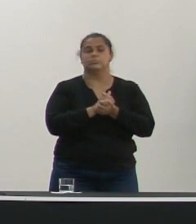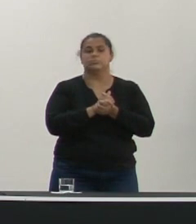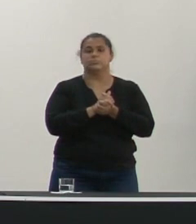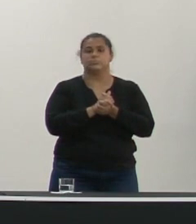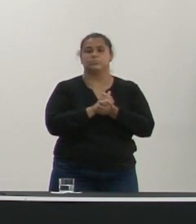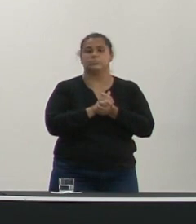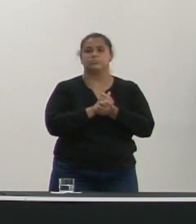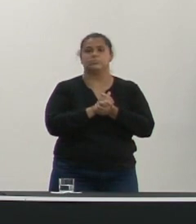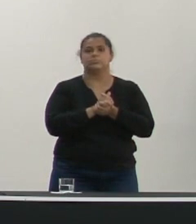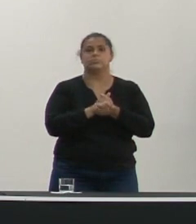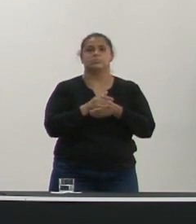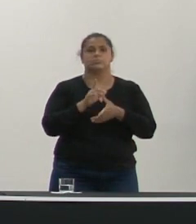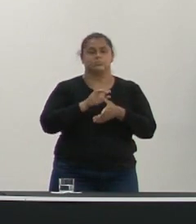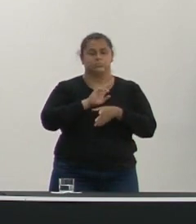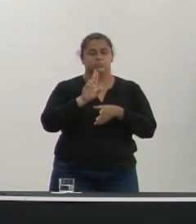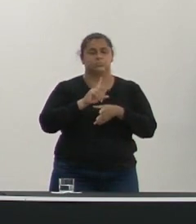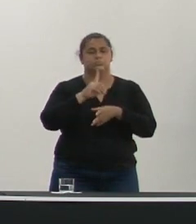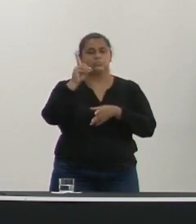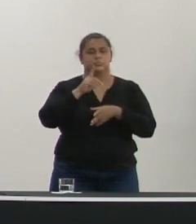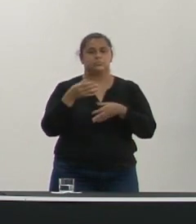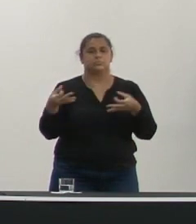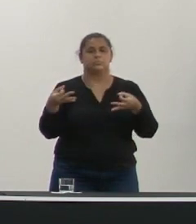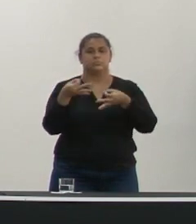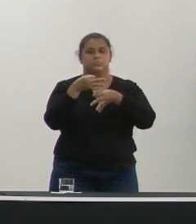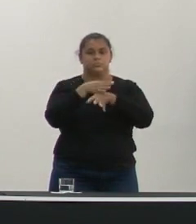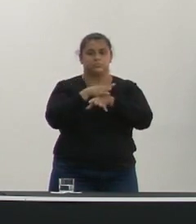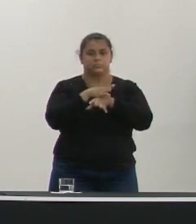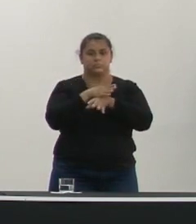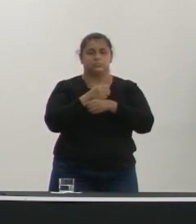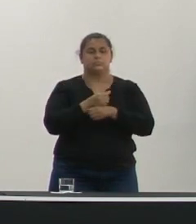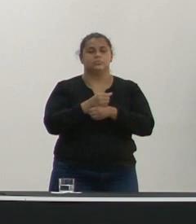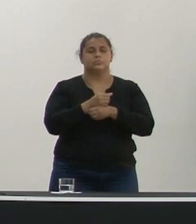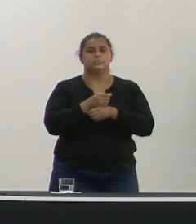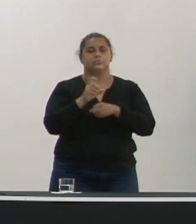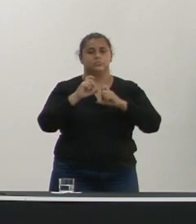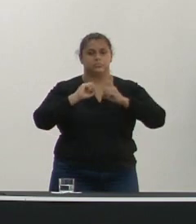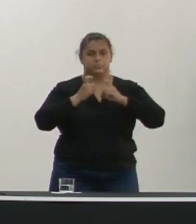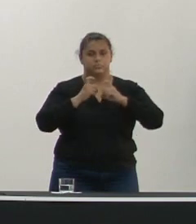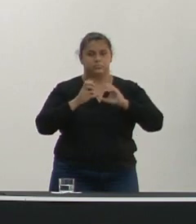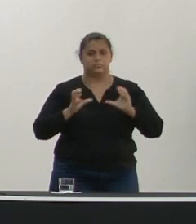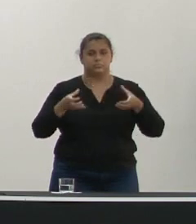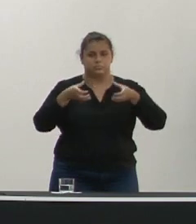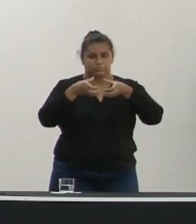Então, com a graça de Deus, encerramos por hoje mais uma sessão